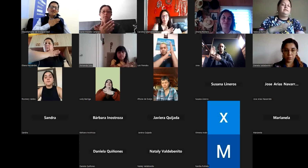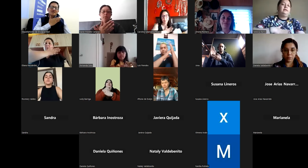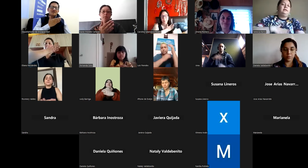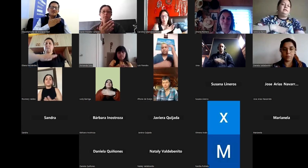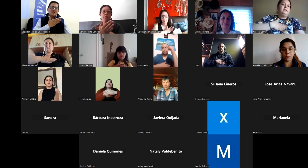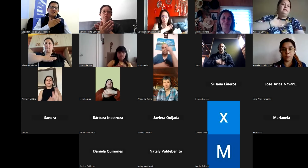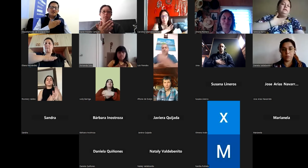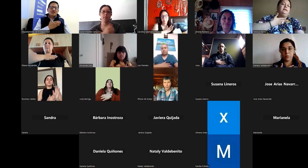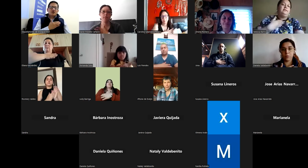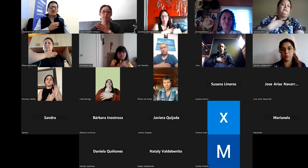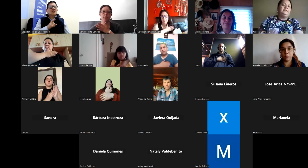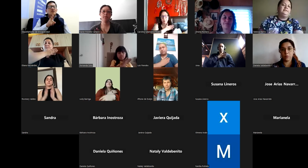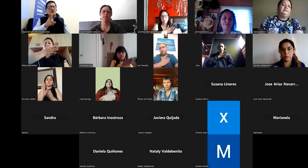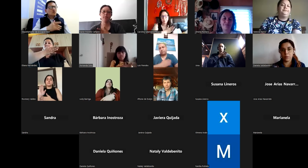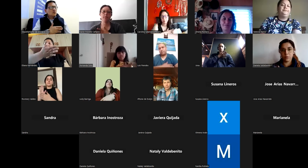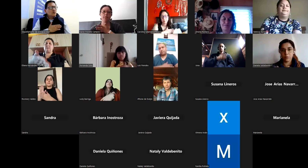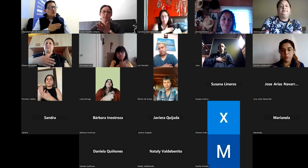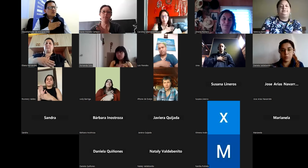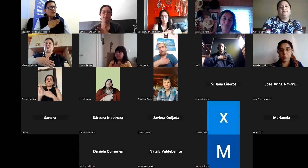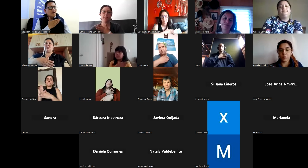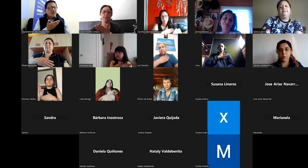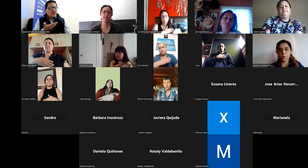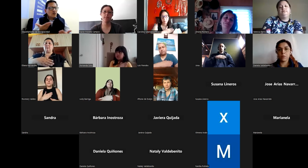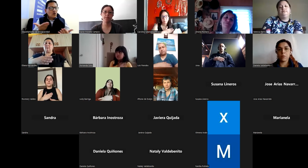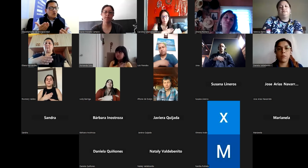¿ya? entonces tú sentir ¿cómo?